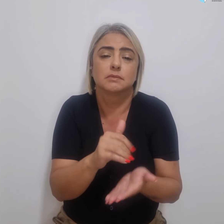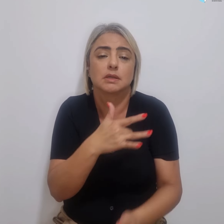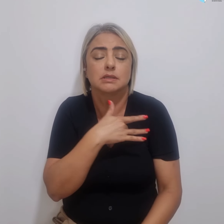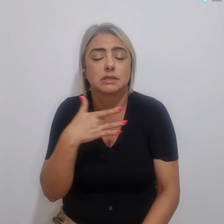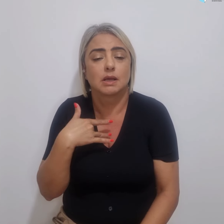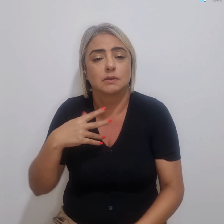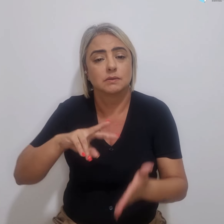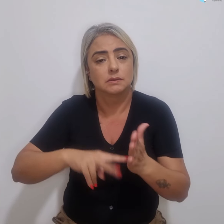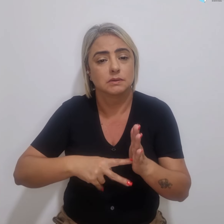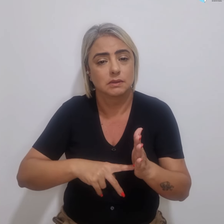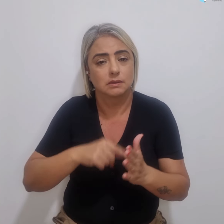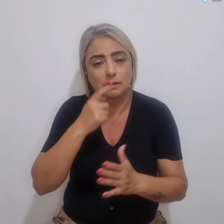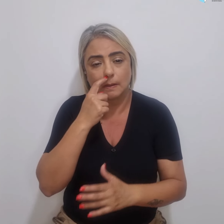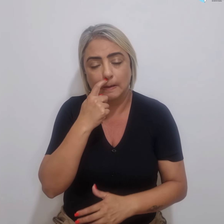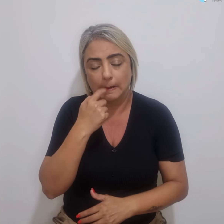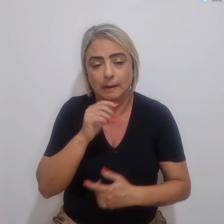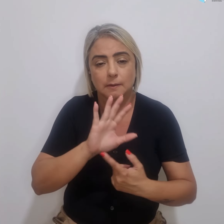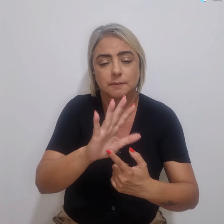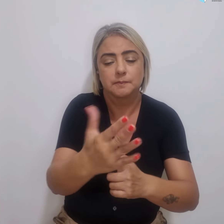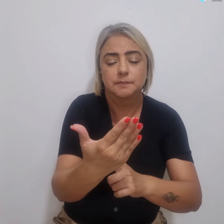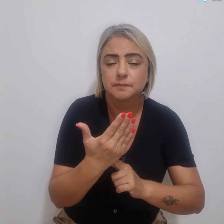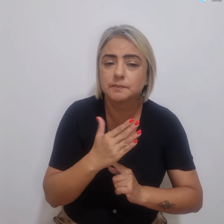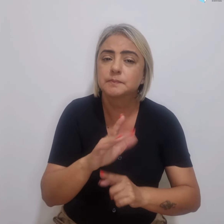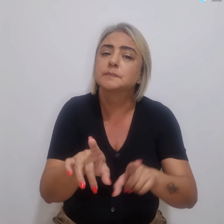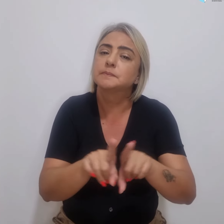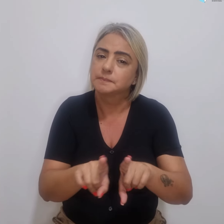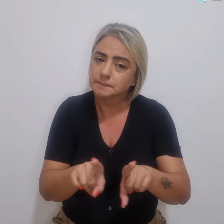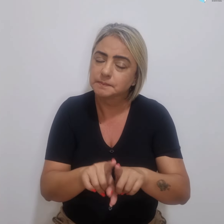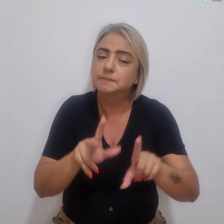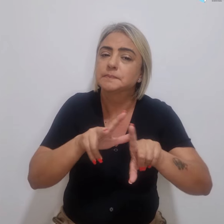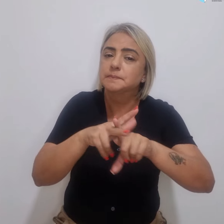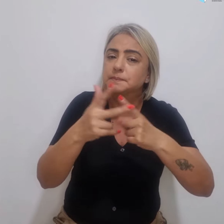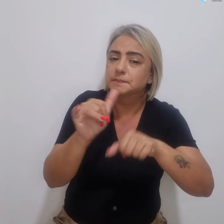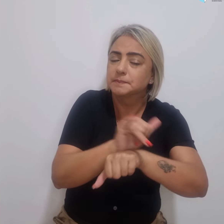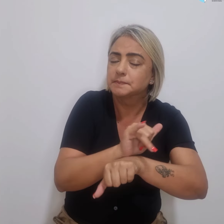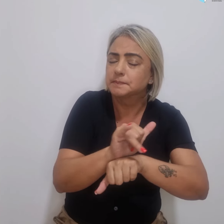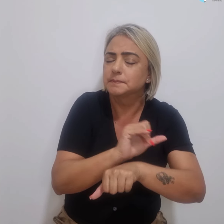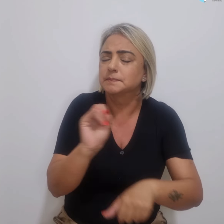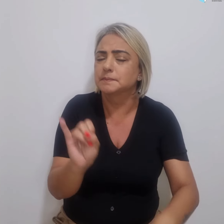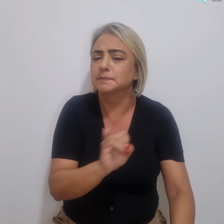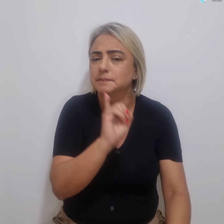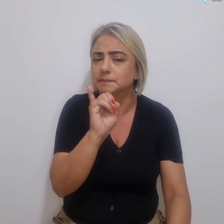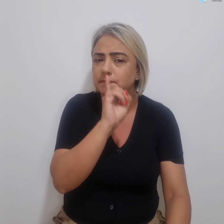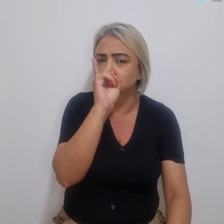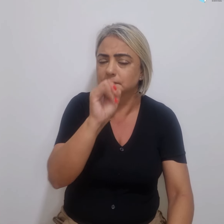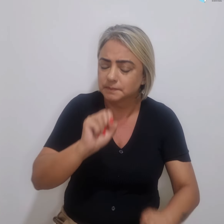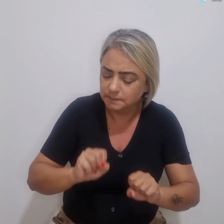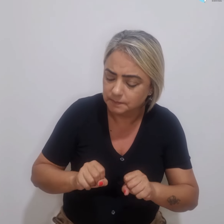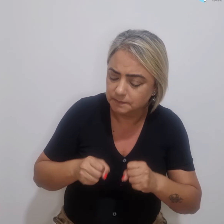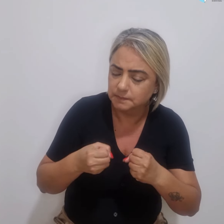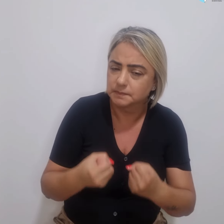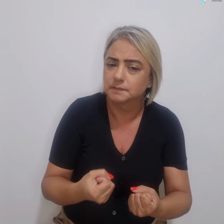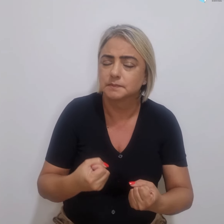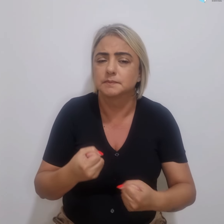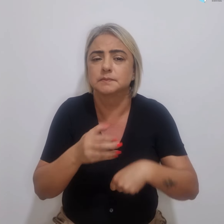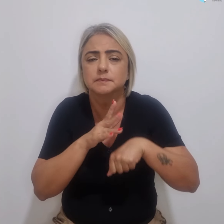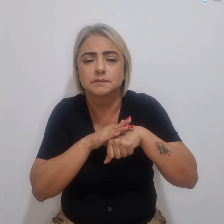A solidariedade também é uma ferramenta fundamental para combater o adoecimento psíquico